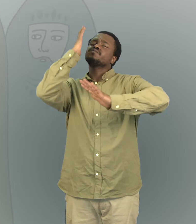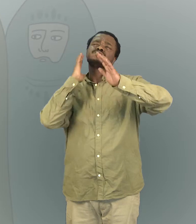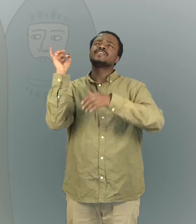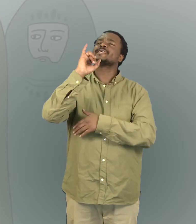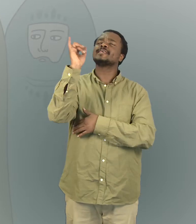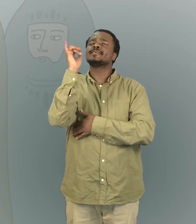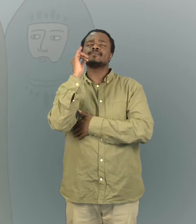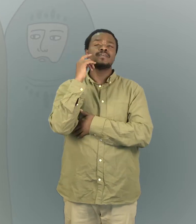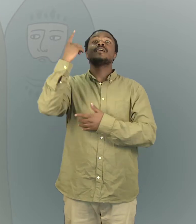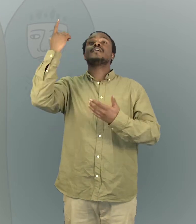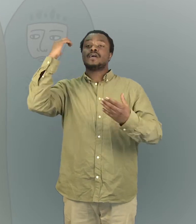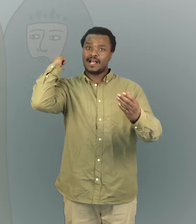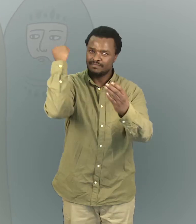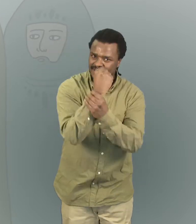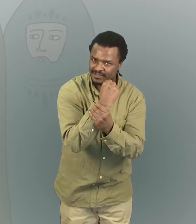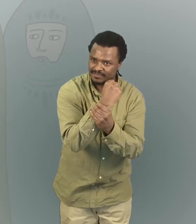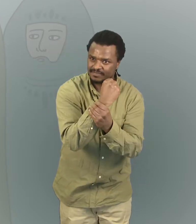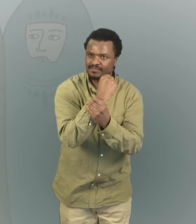notre ancêtre ses tables am